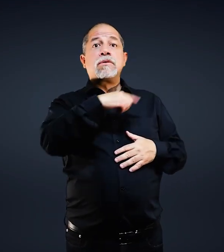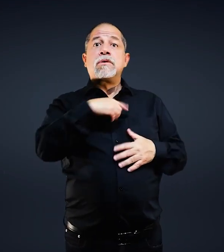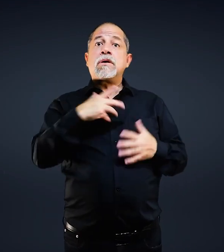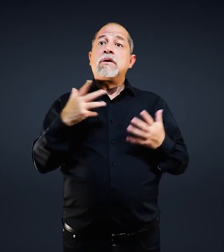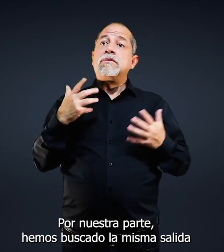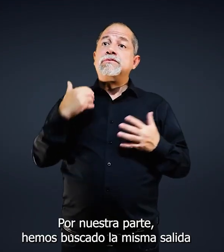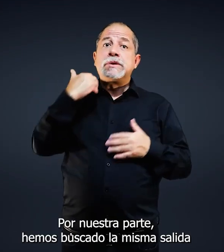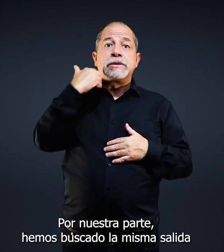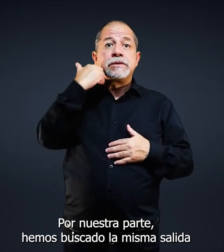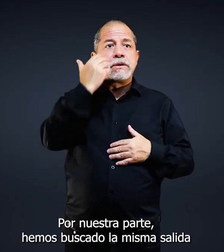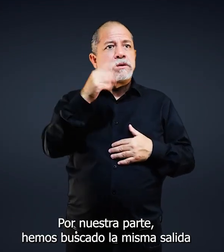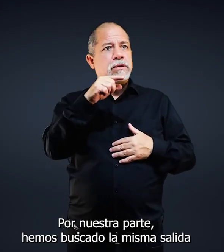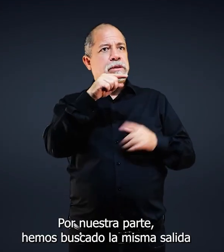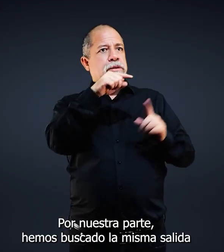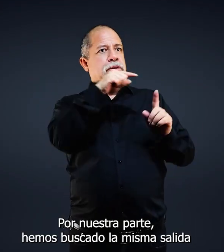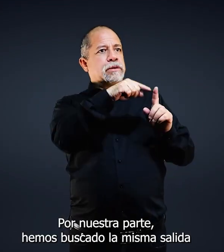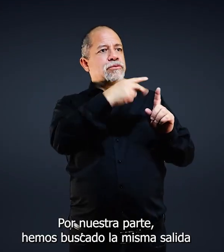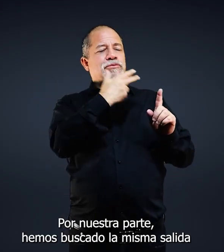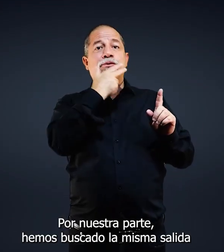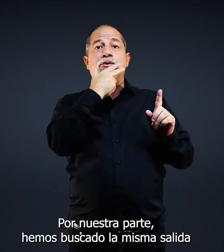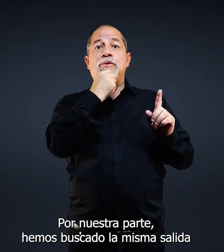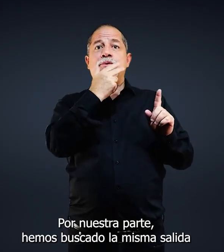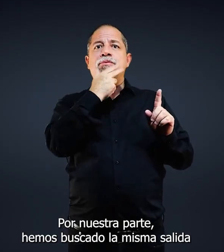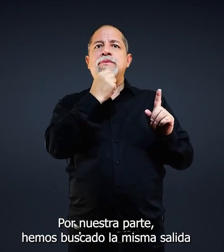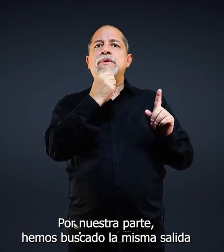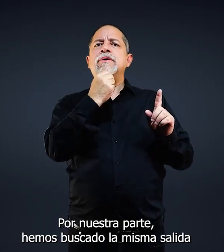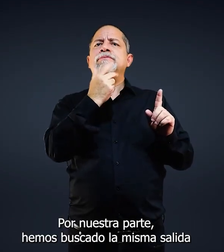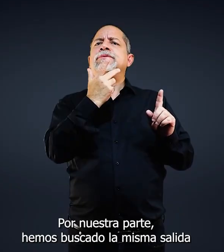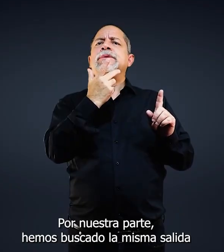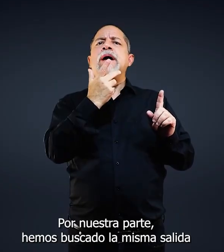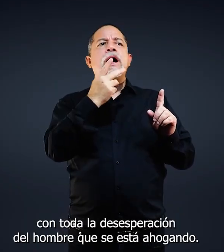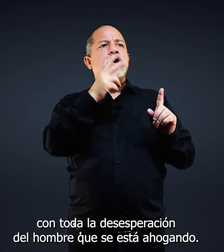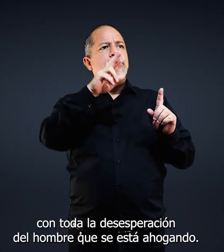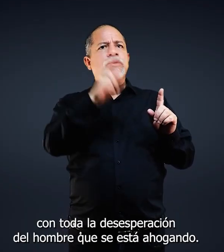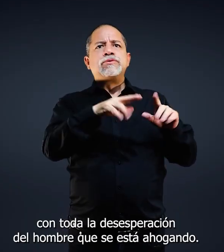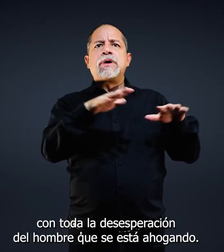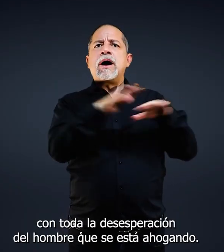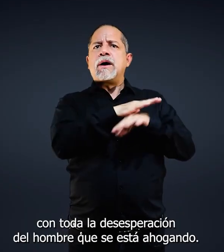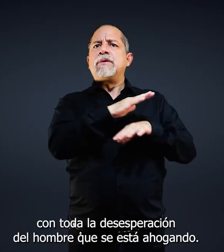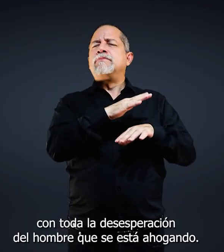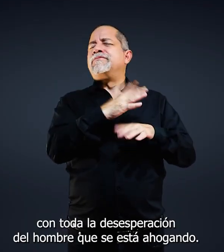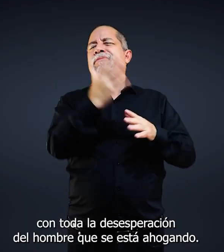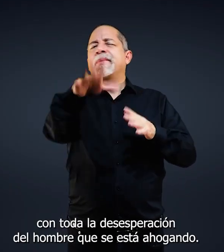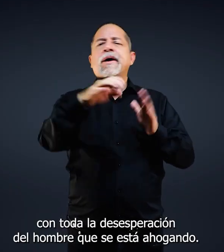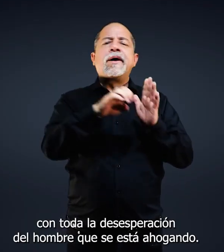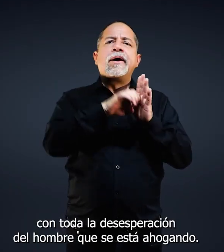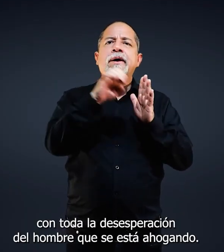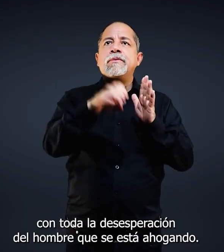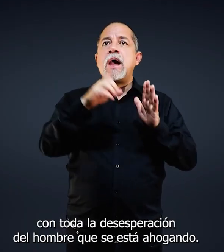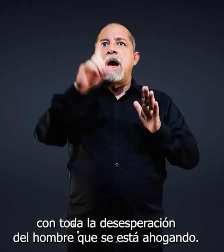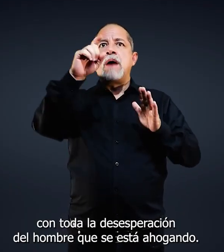Por nuestra parte, hemos buscado la misma salida con toda la desesperación del hombre que se está